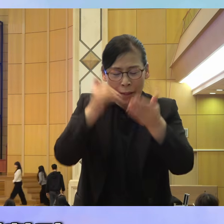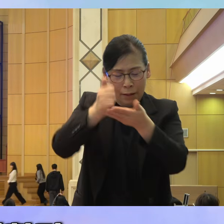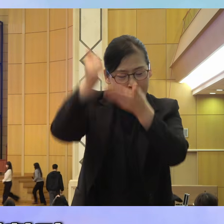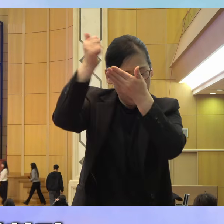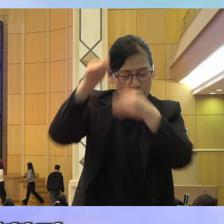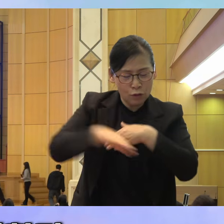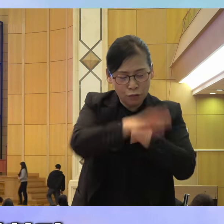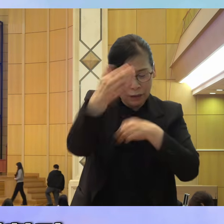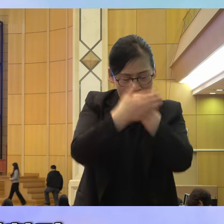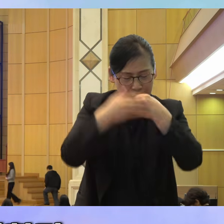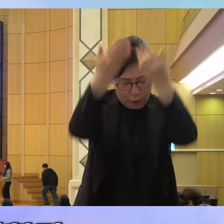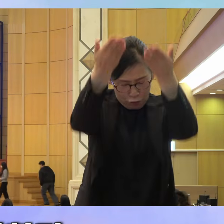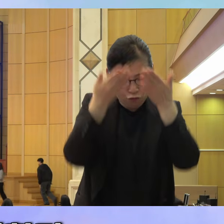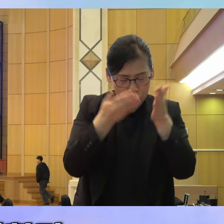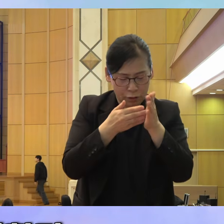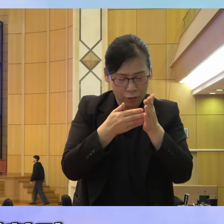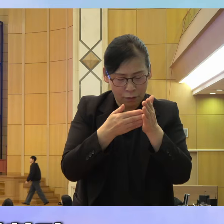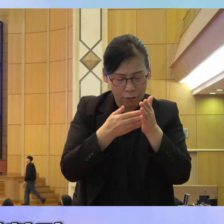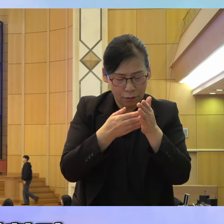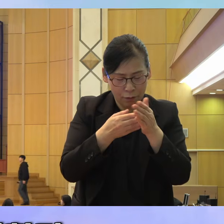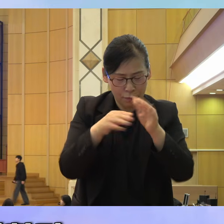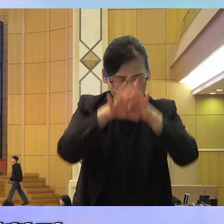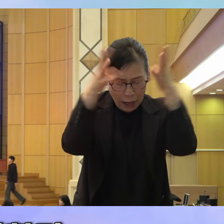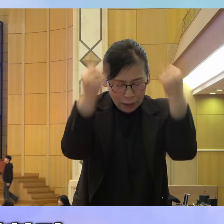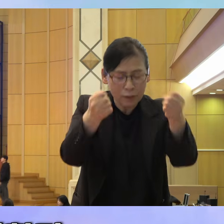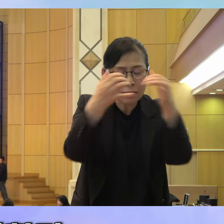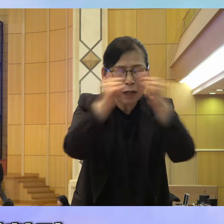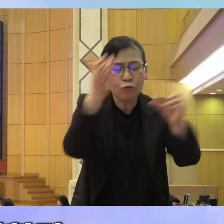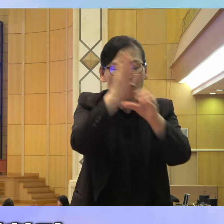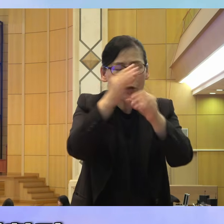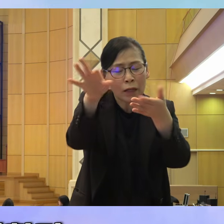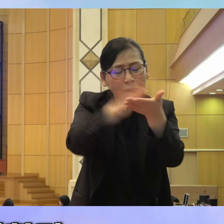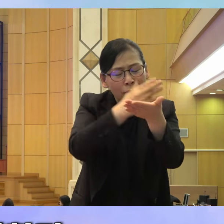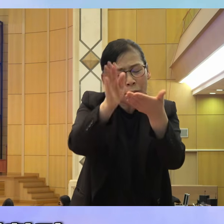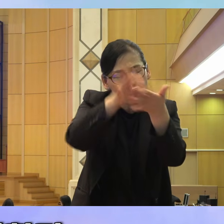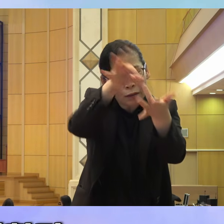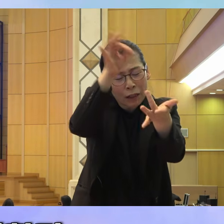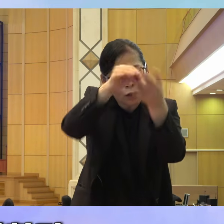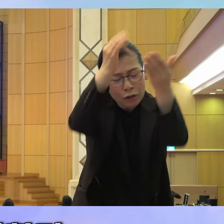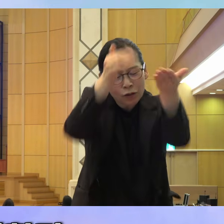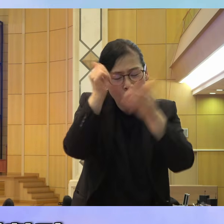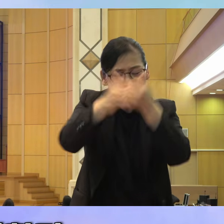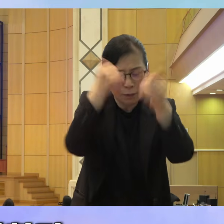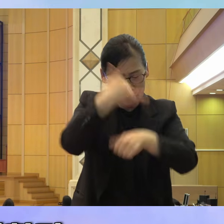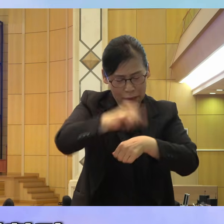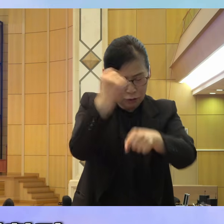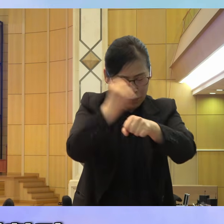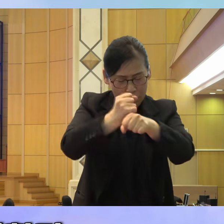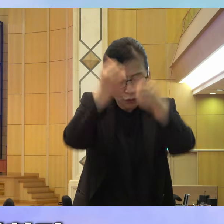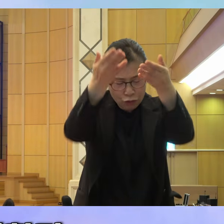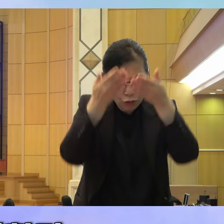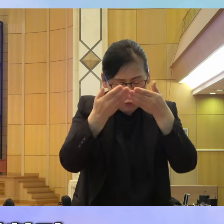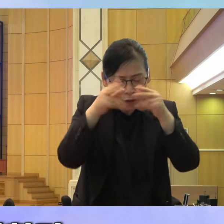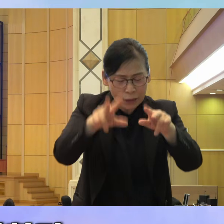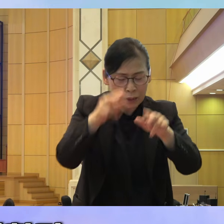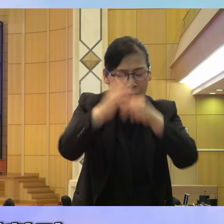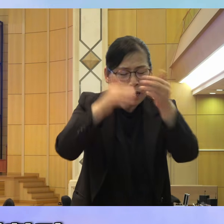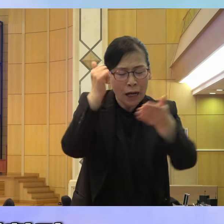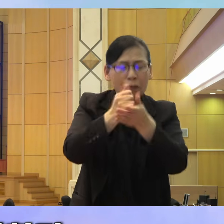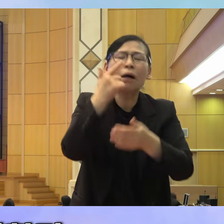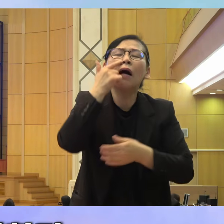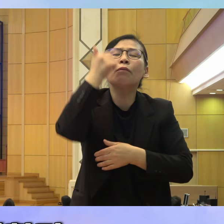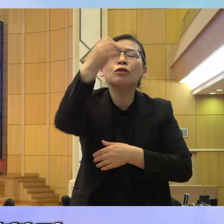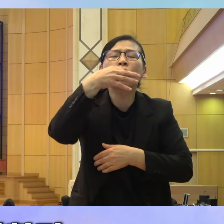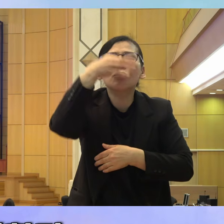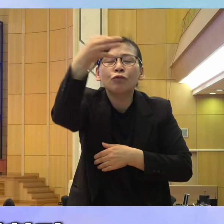하나님께서 은혜를 주셔서 많고 많은 사람들 가운데 택하시고 부르시고 하나님 자녀 삼으시고 이제 하나님을